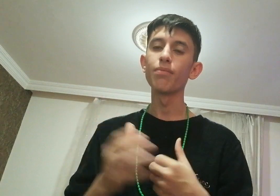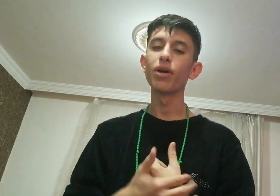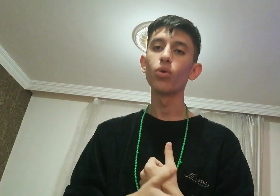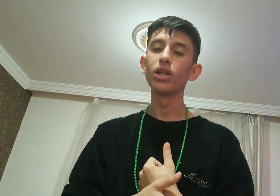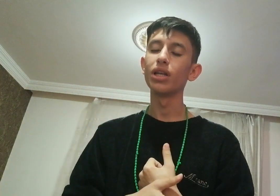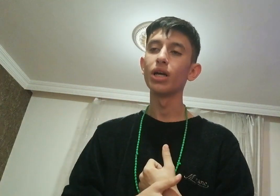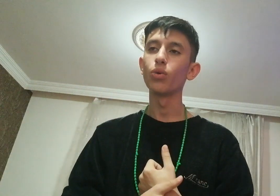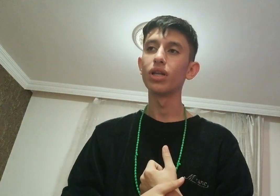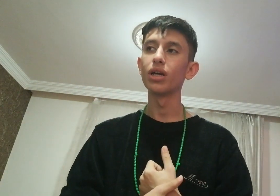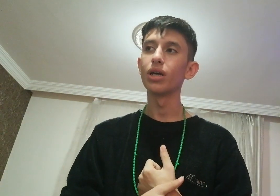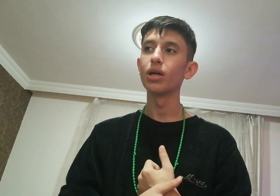والأحبة